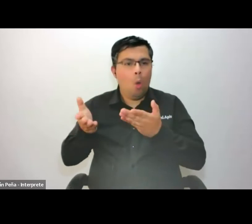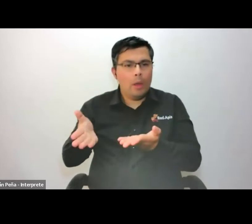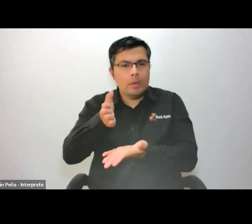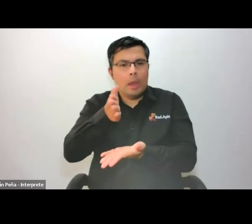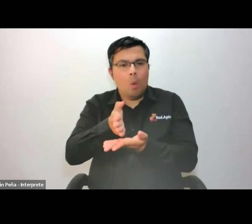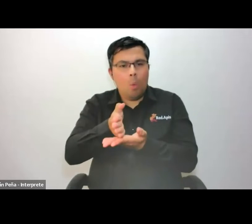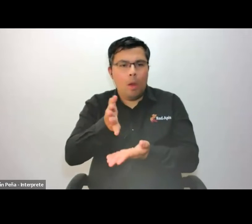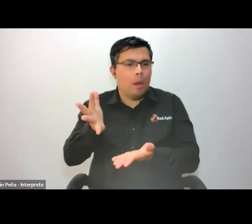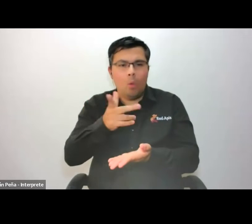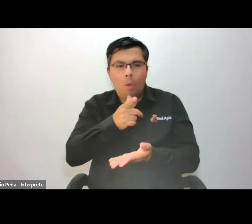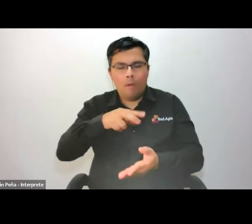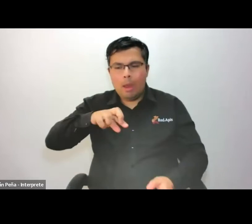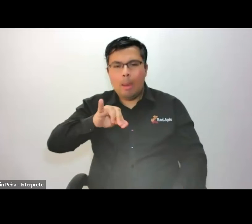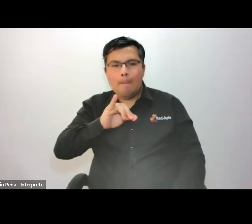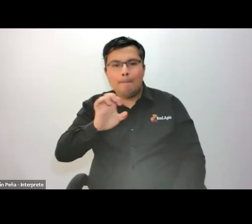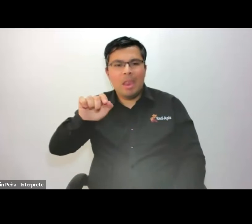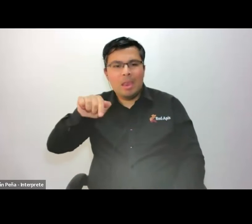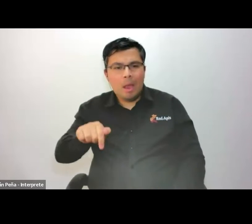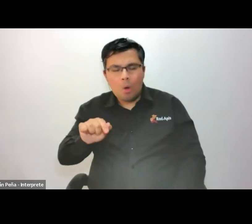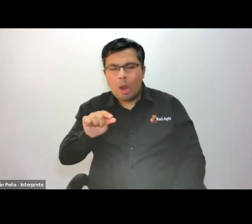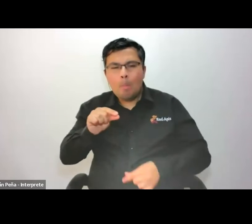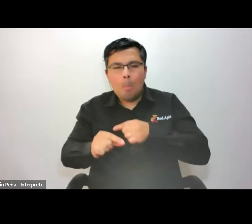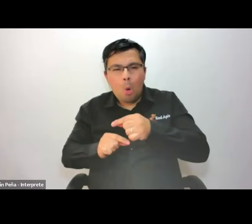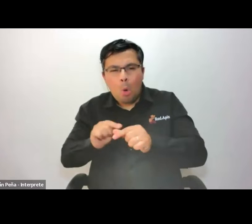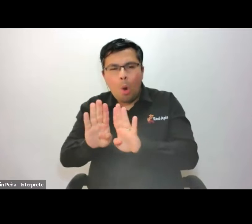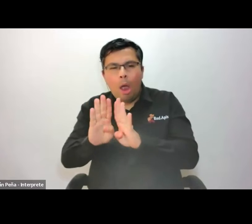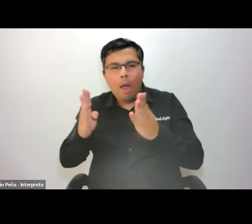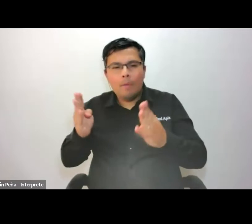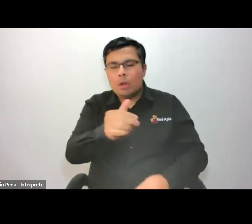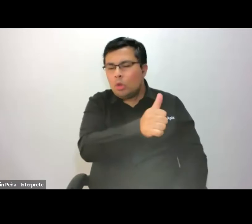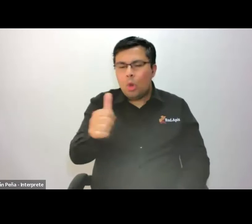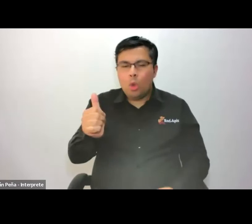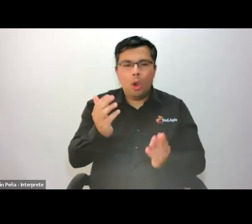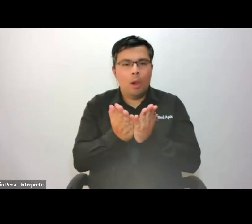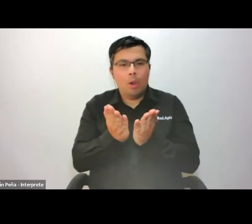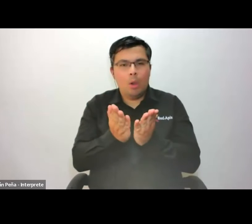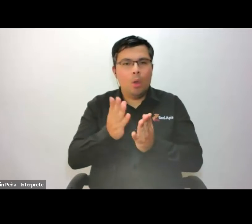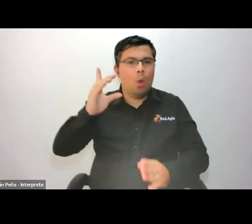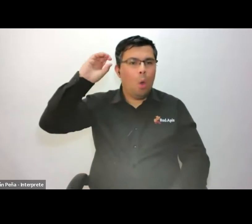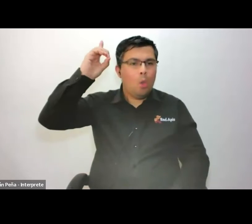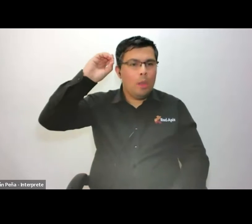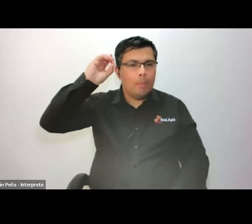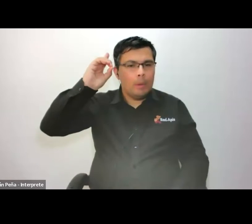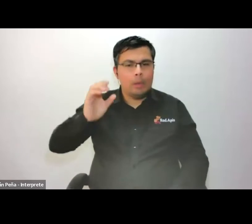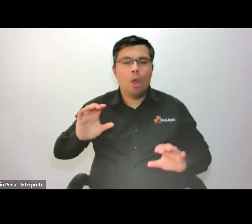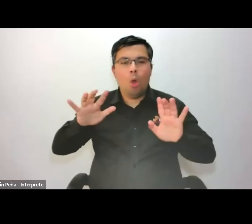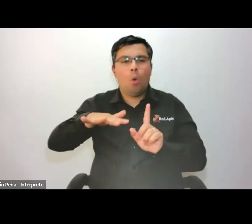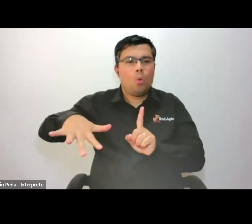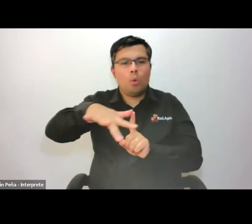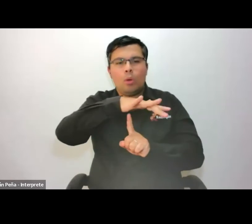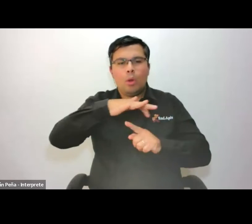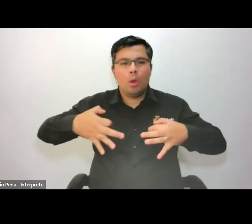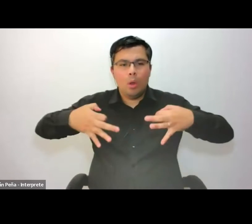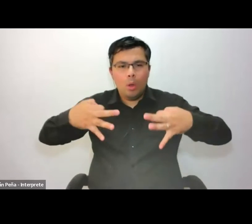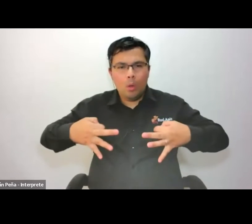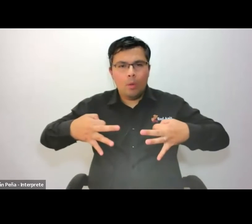recién adhiriendo a PIE, todos los estudiantes con discapacidad o con una condición específica, como en este caso, entran en